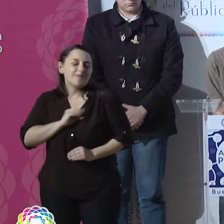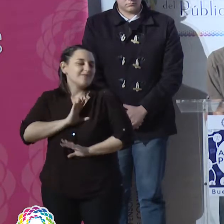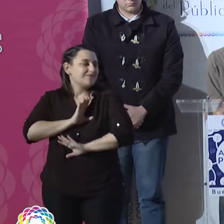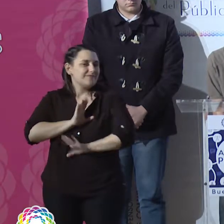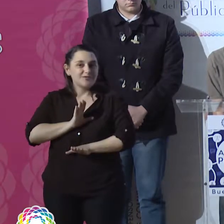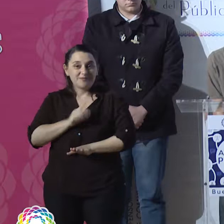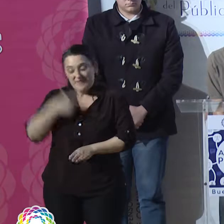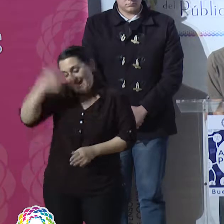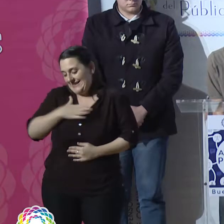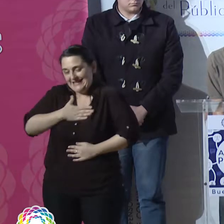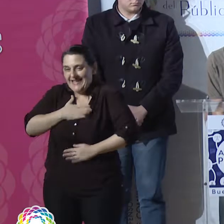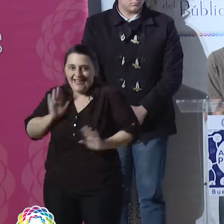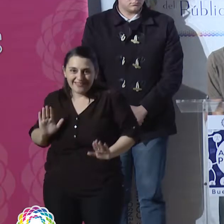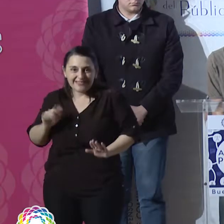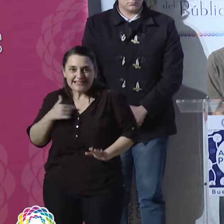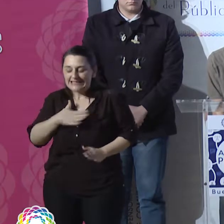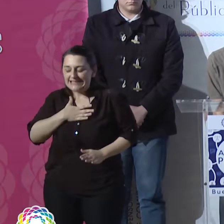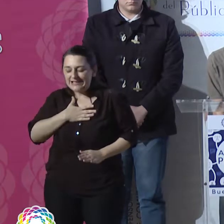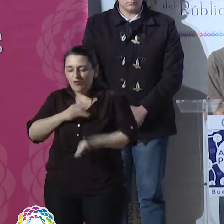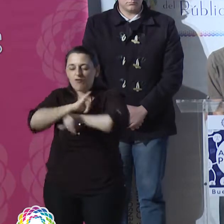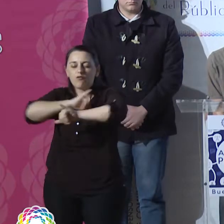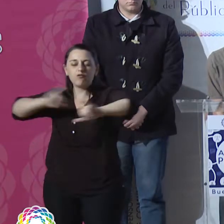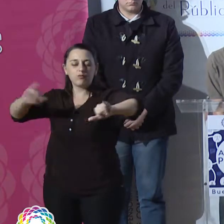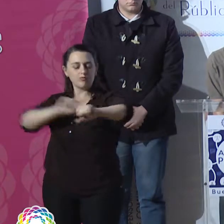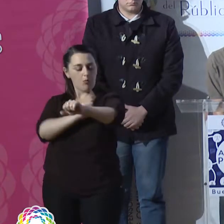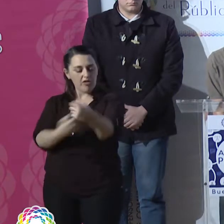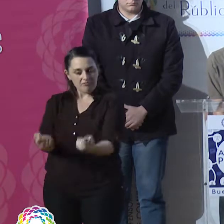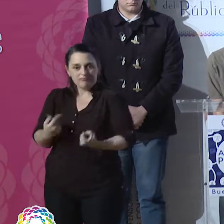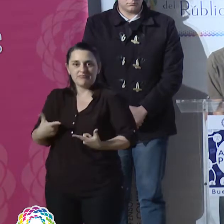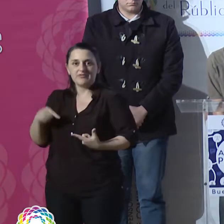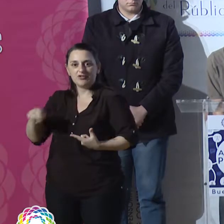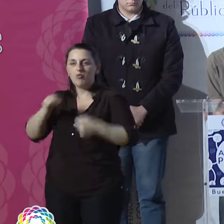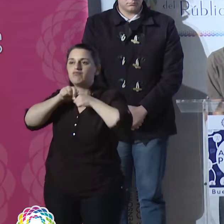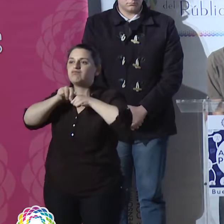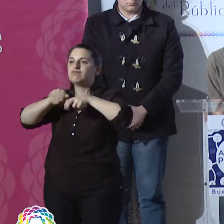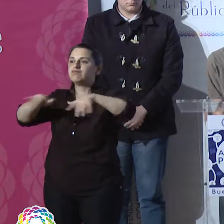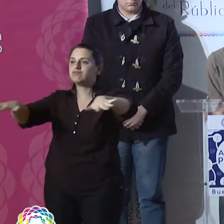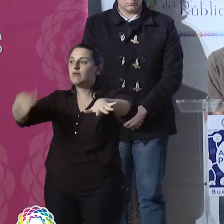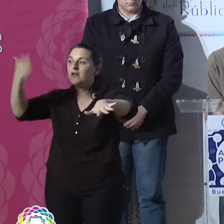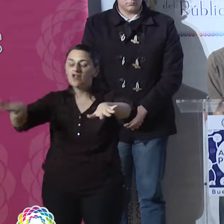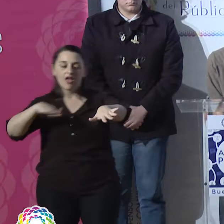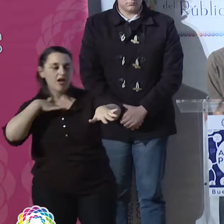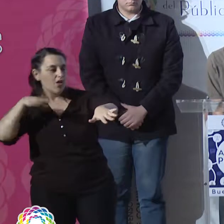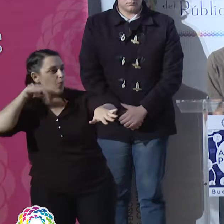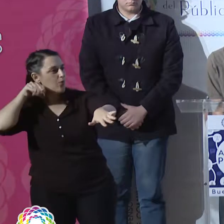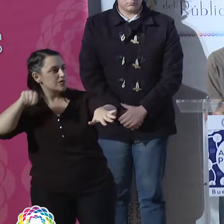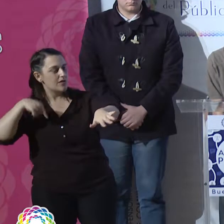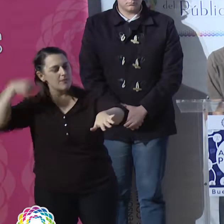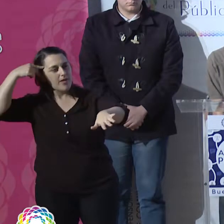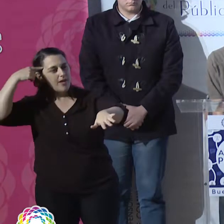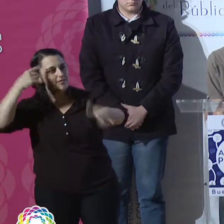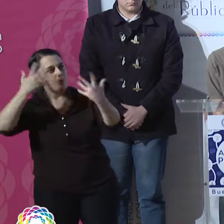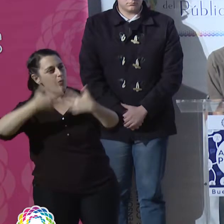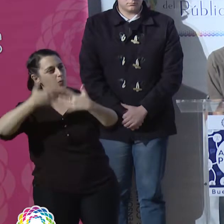para mí sentir ese poder de la información que puedas transmitir la que la gente que te escucha piensa en lo que sí sí que